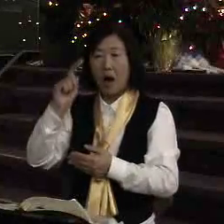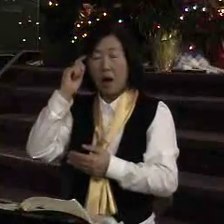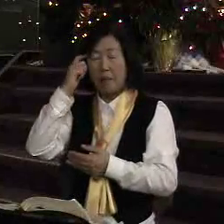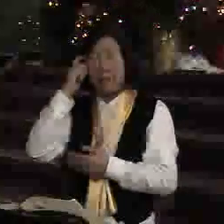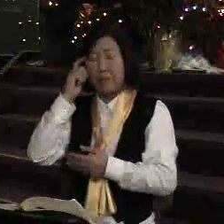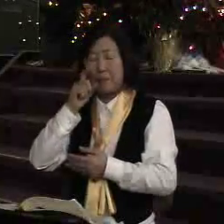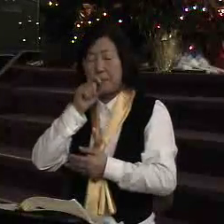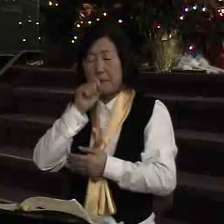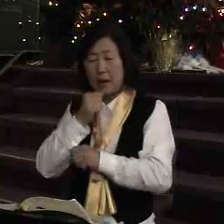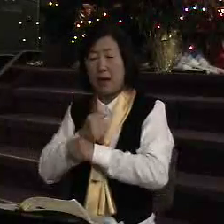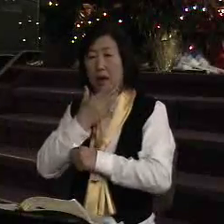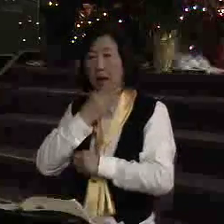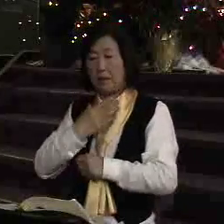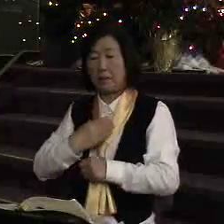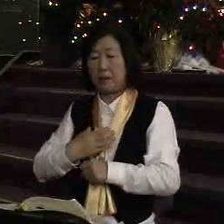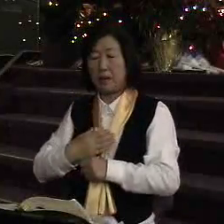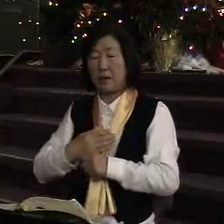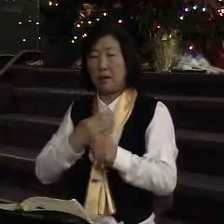아브라함에게